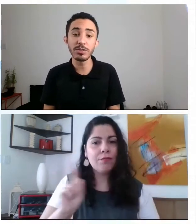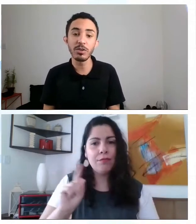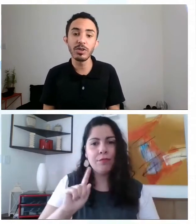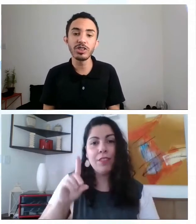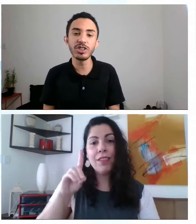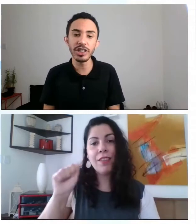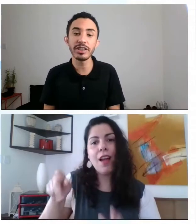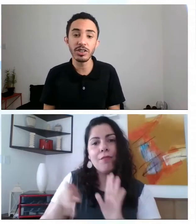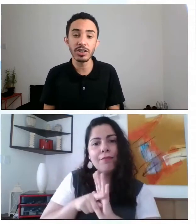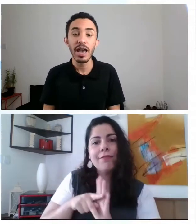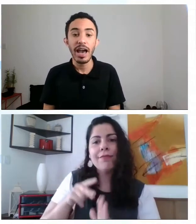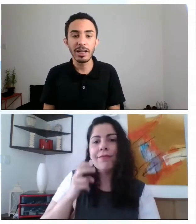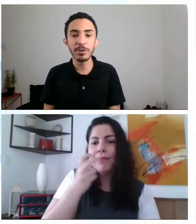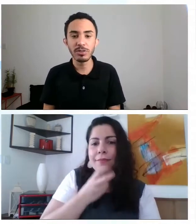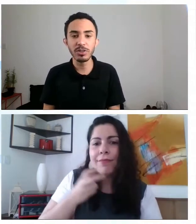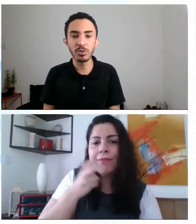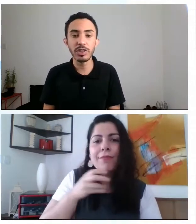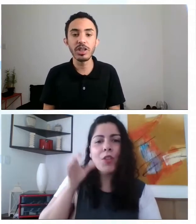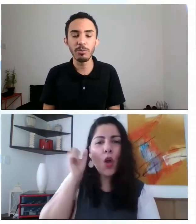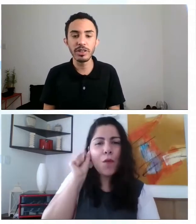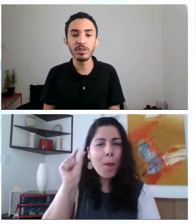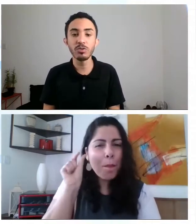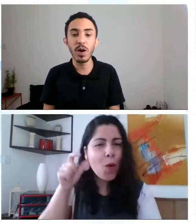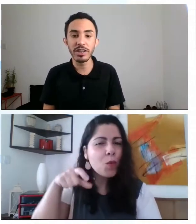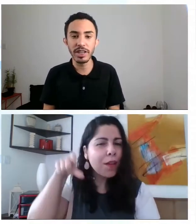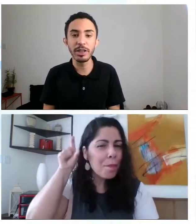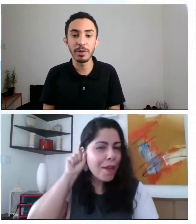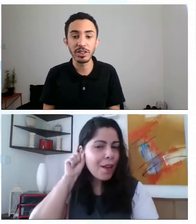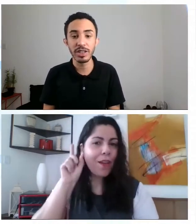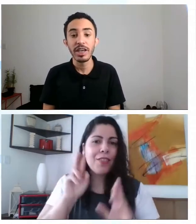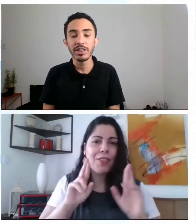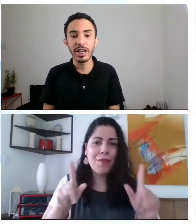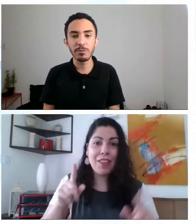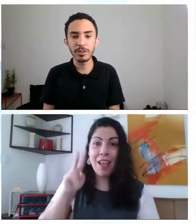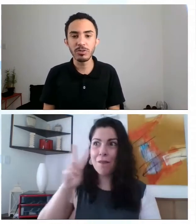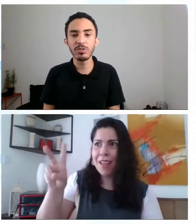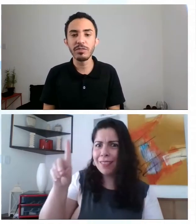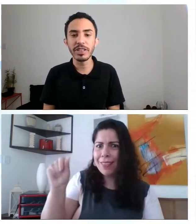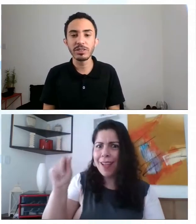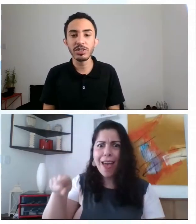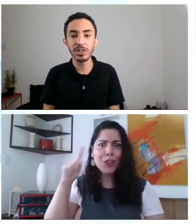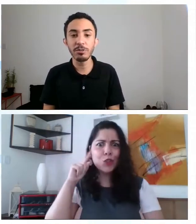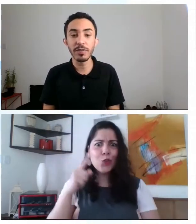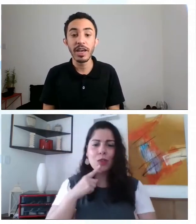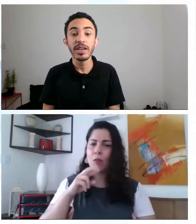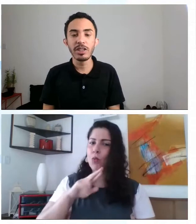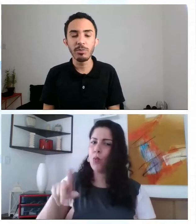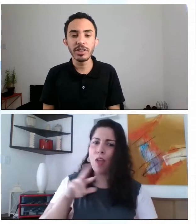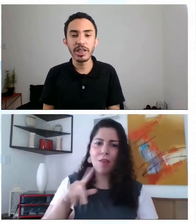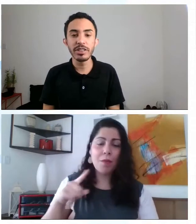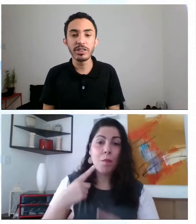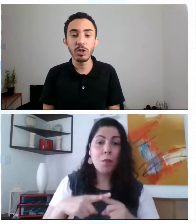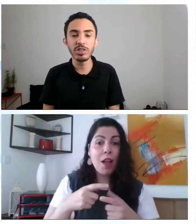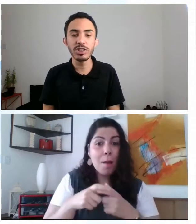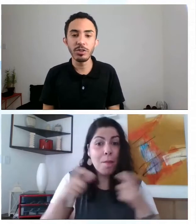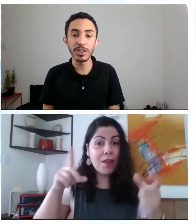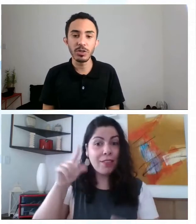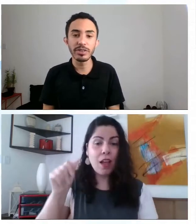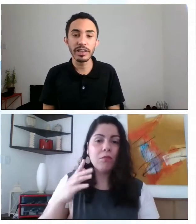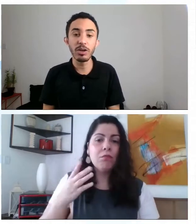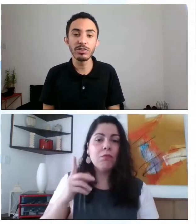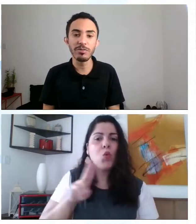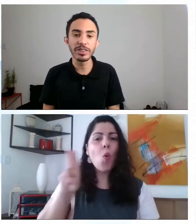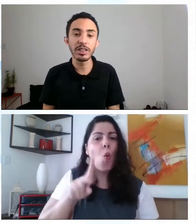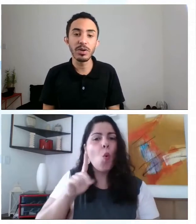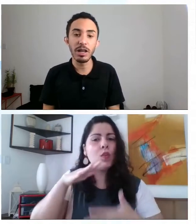deficiência auditiva são coisas distintas. As pessoas surdas geralmente são usuárias de Libras. Já as pessoas com deficiência auditiva geralmente têm resíduo auditivo,